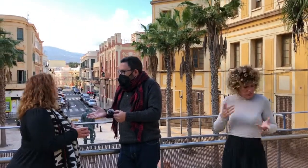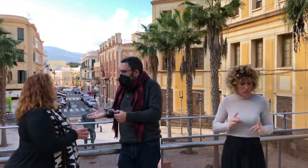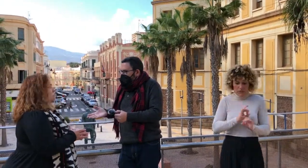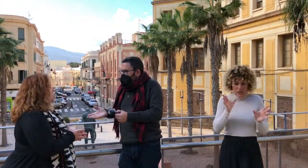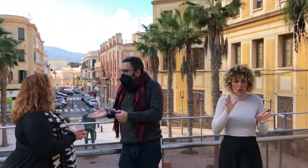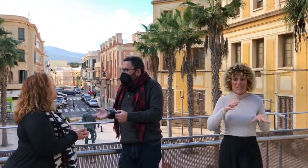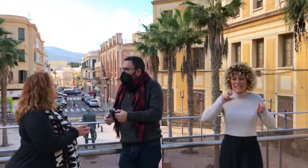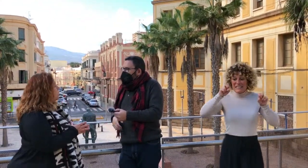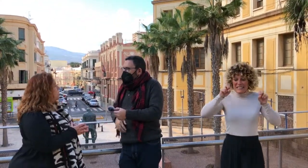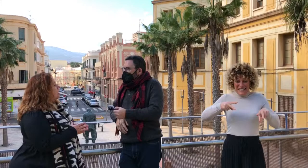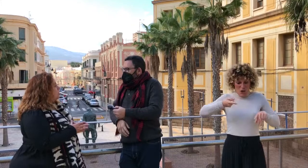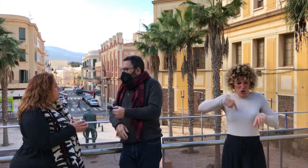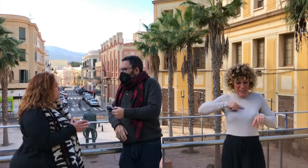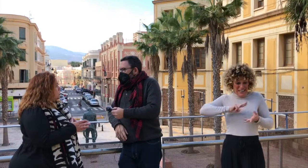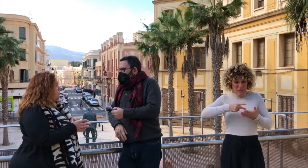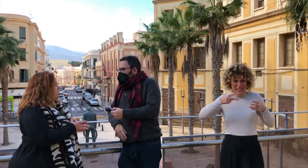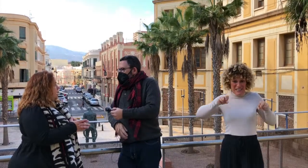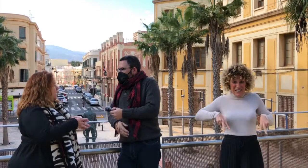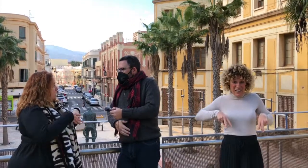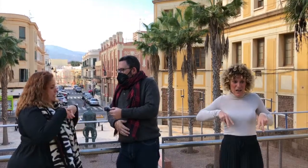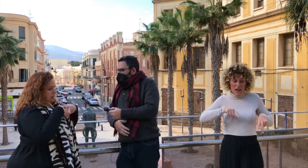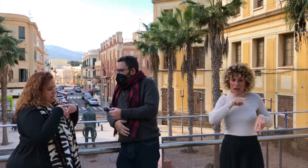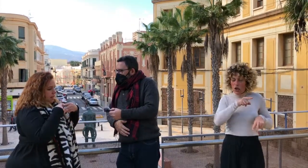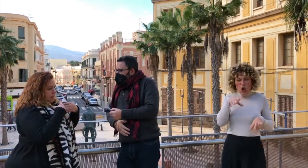oídos realmente, somos, ¿no? Somos sus oídos y en algunos casos,